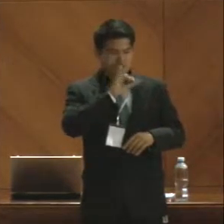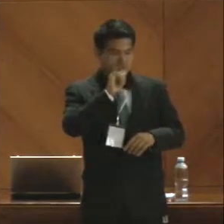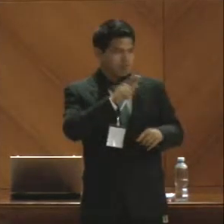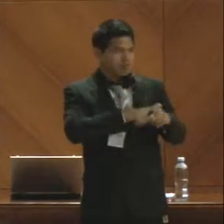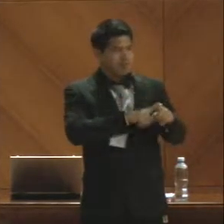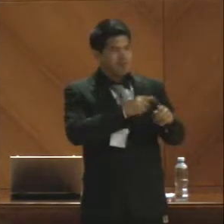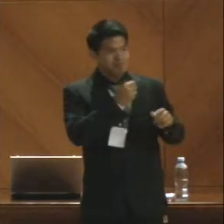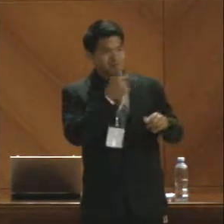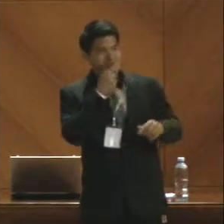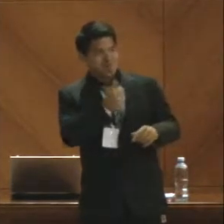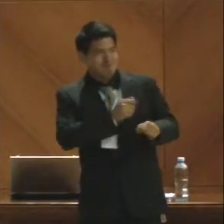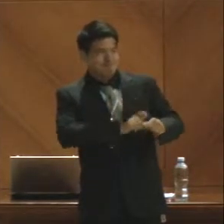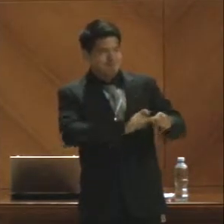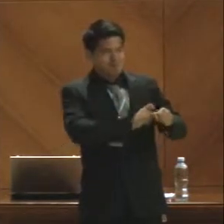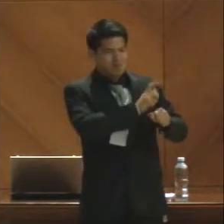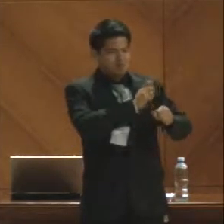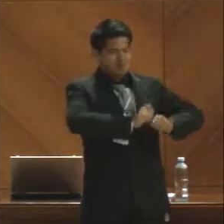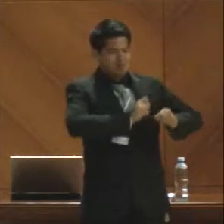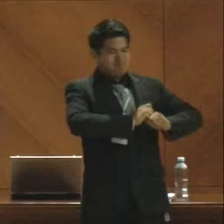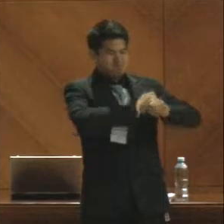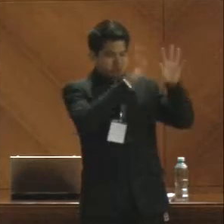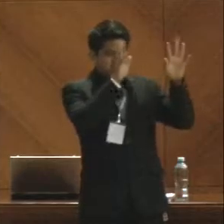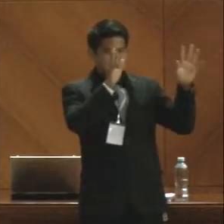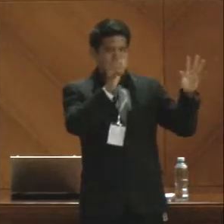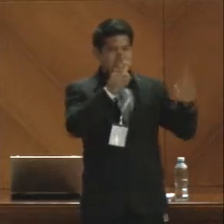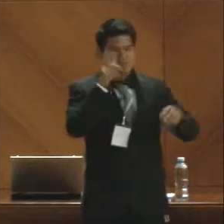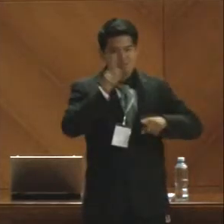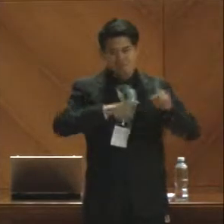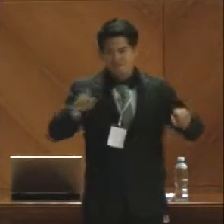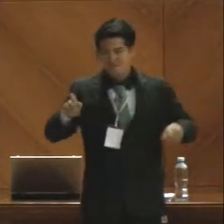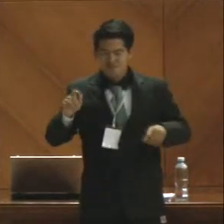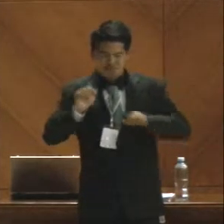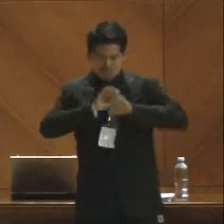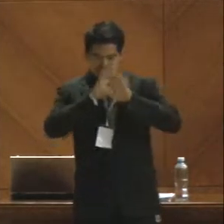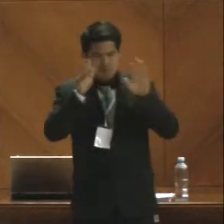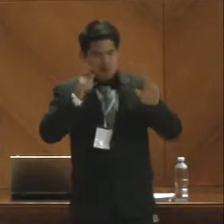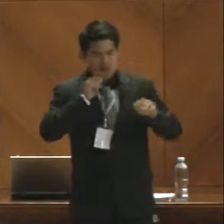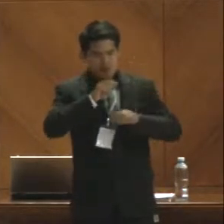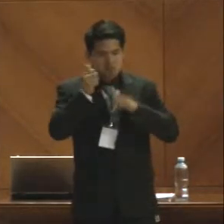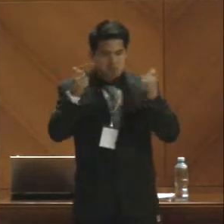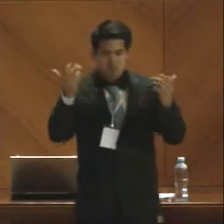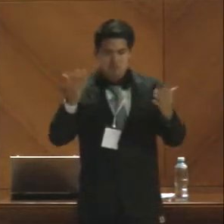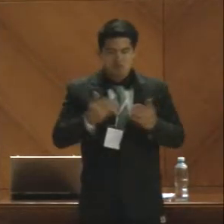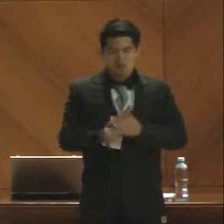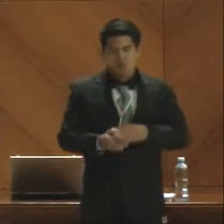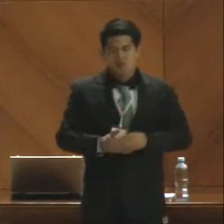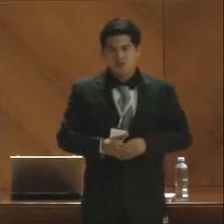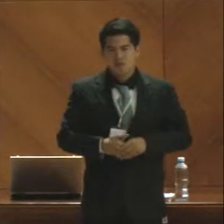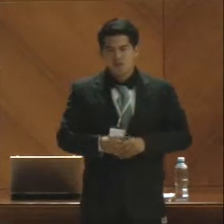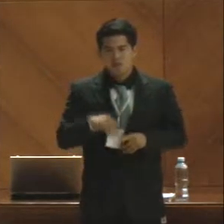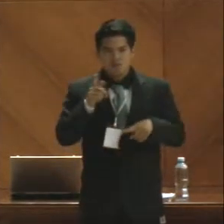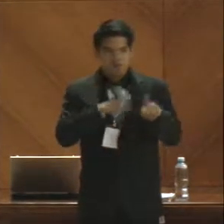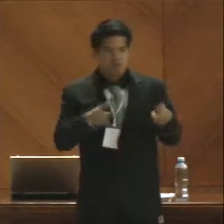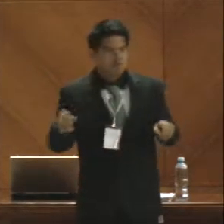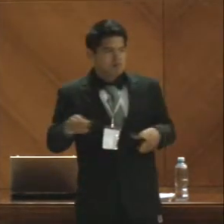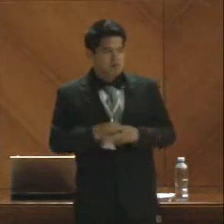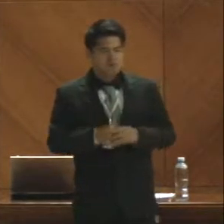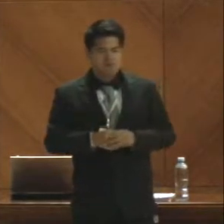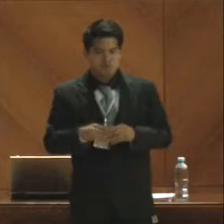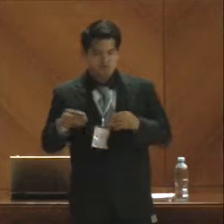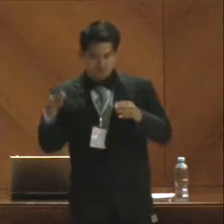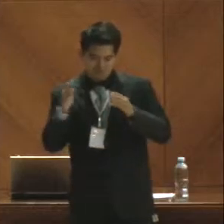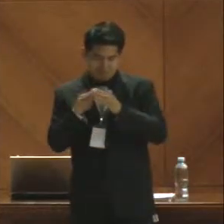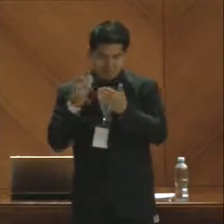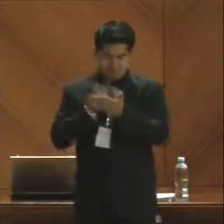va a pasar con el Cotopaxi. Más o menos, algunos tenemos más clara la película que otros. Pero la gente que compró una casa en el Valle de los